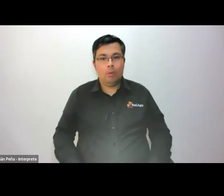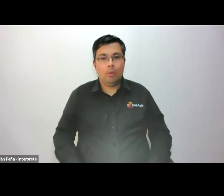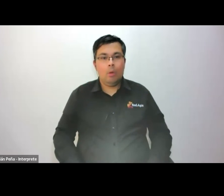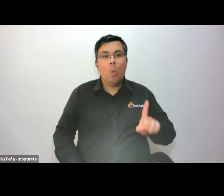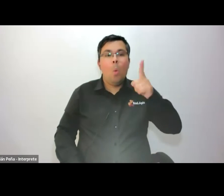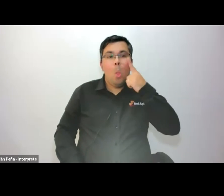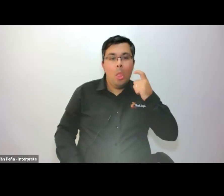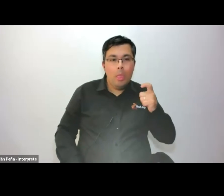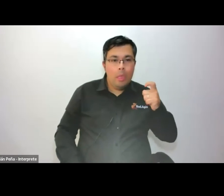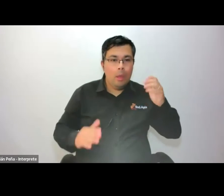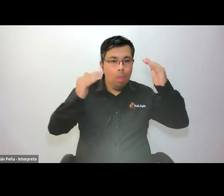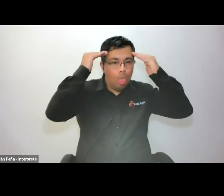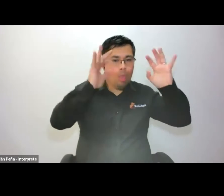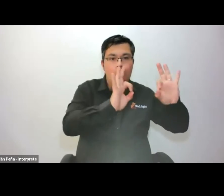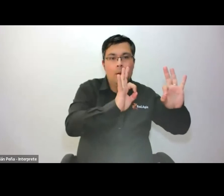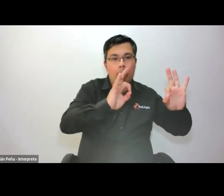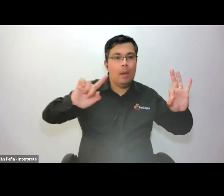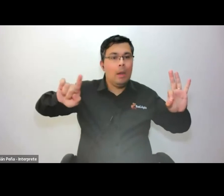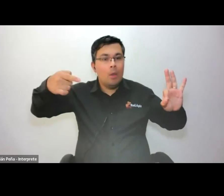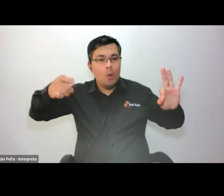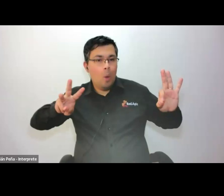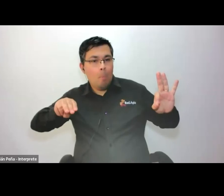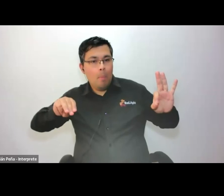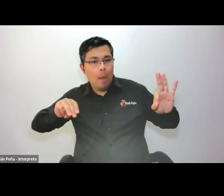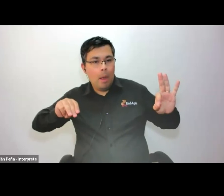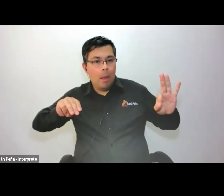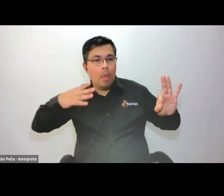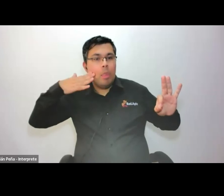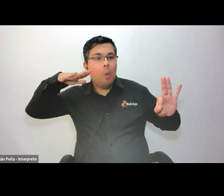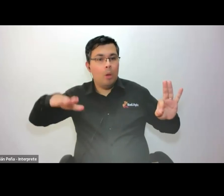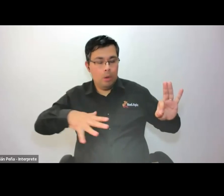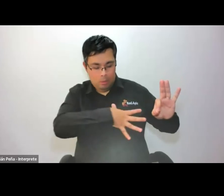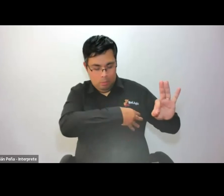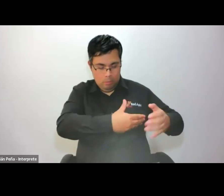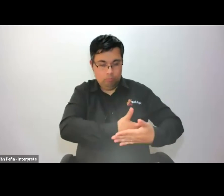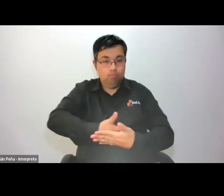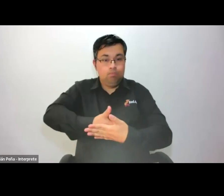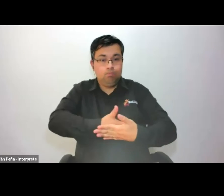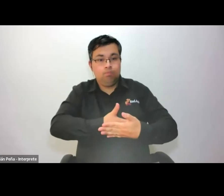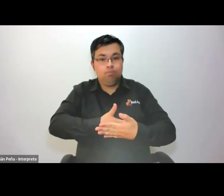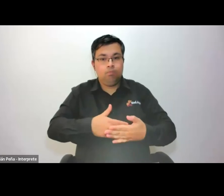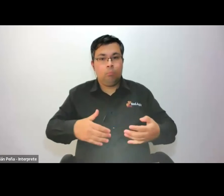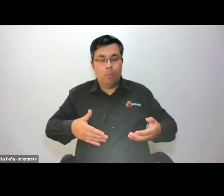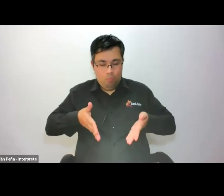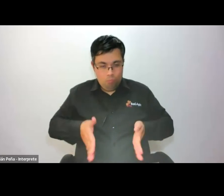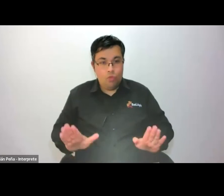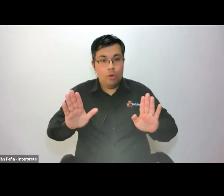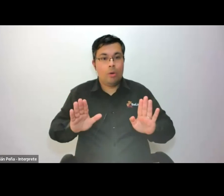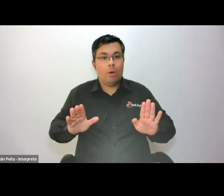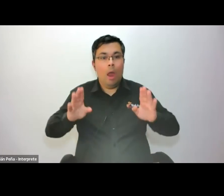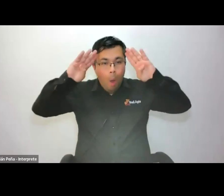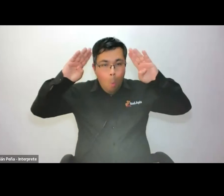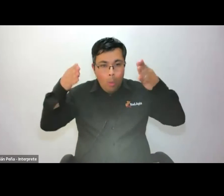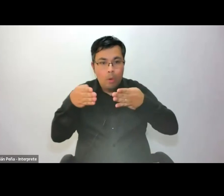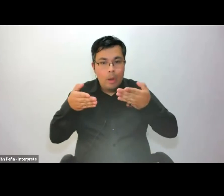otro día somos madres de una niña autista. Y eso es lo que tiene que primar en un nuevo pacto social,